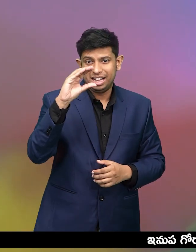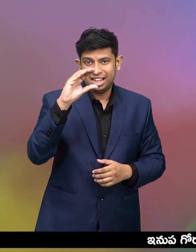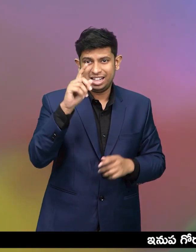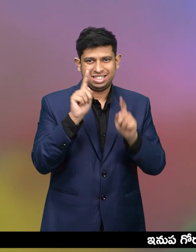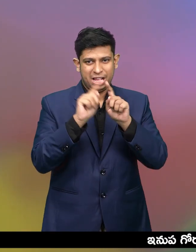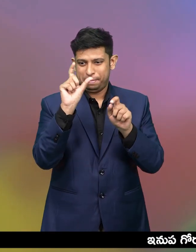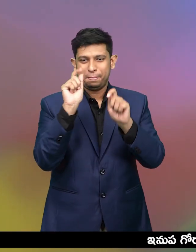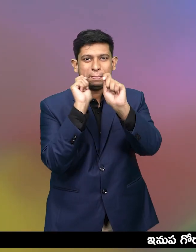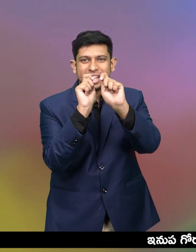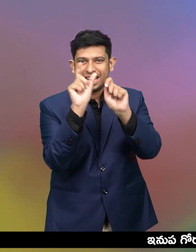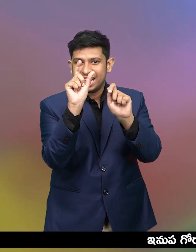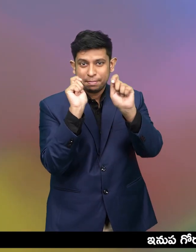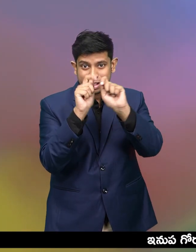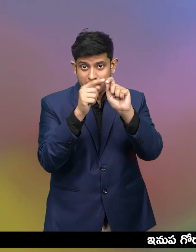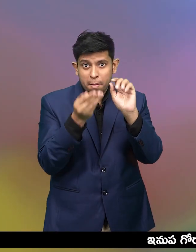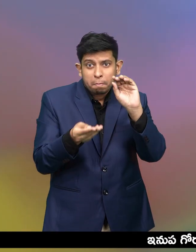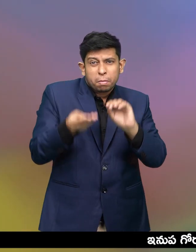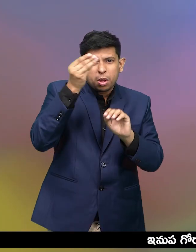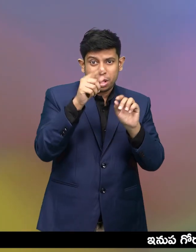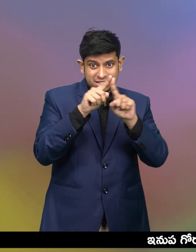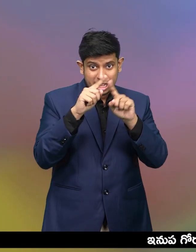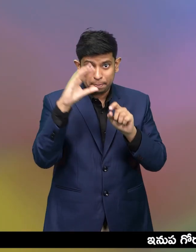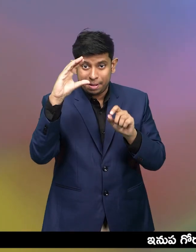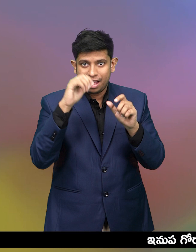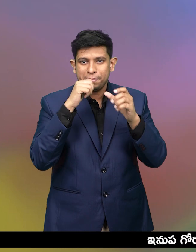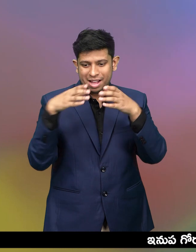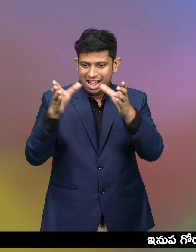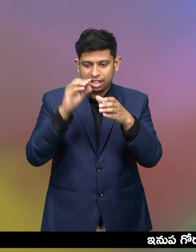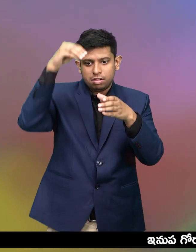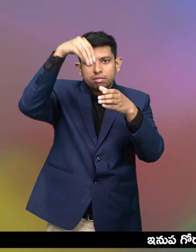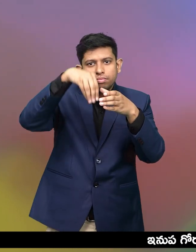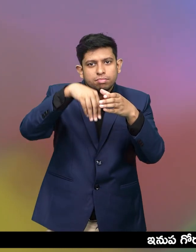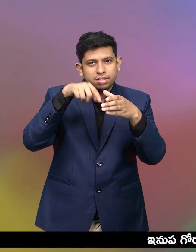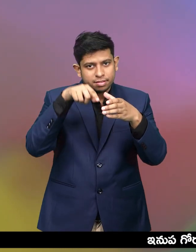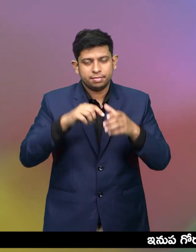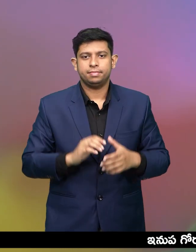ఇనుపగోరు సాంద్రత నీటి సాంద్రత కంటే ఎక్కువ.